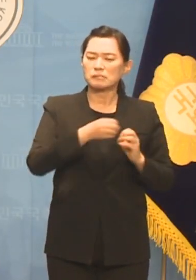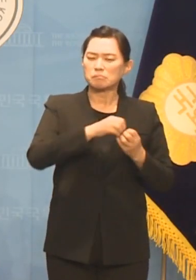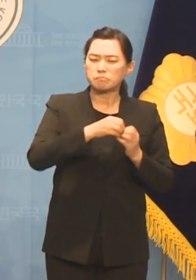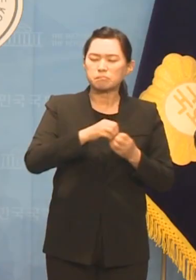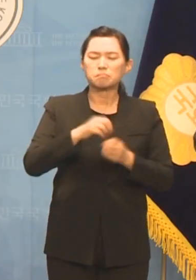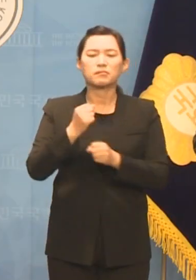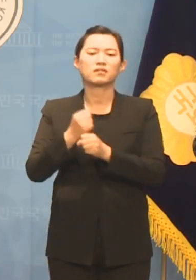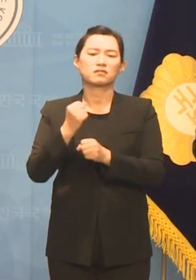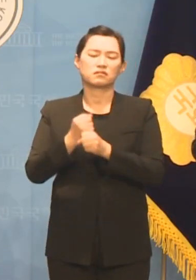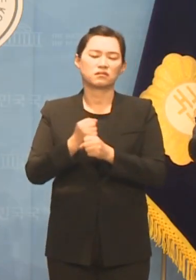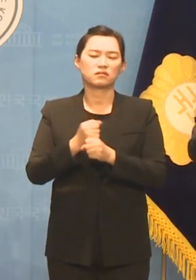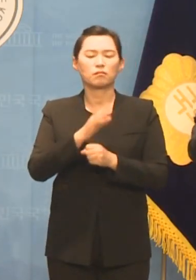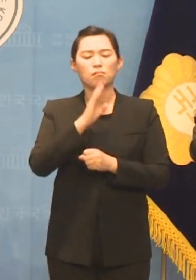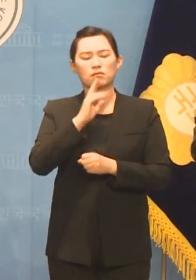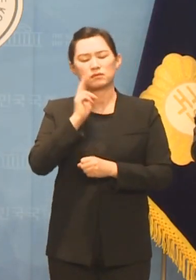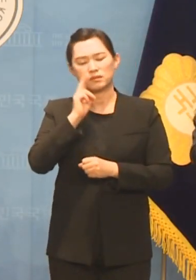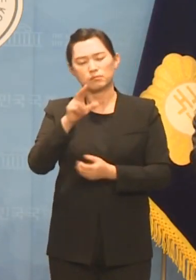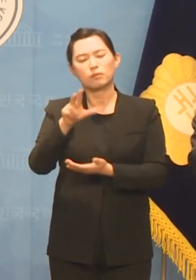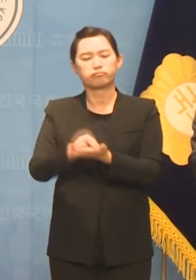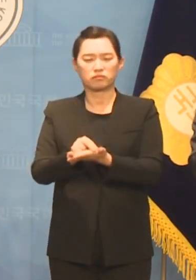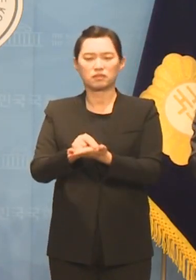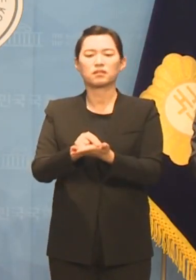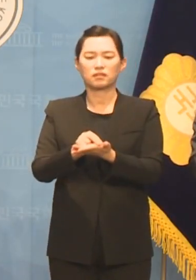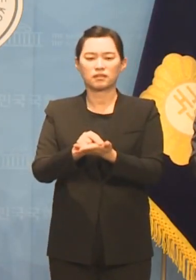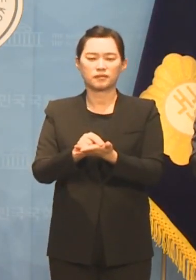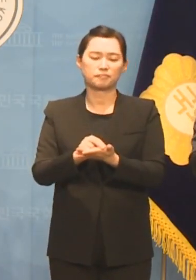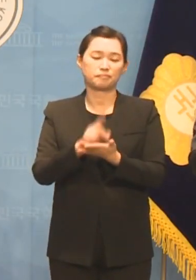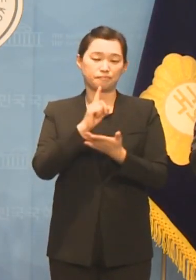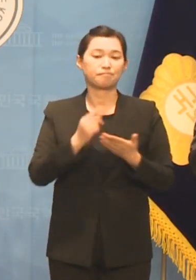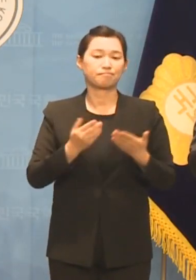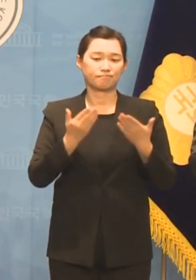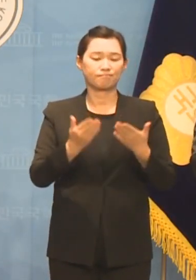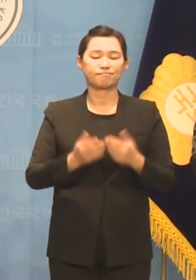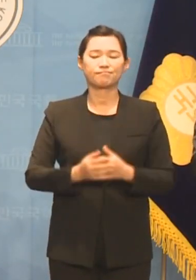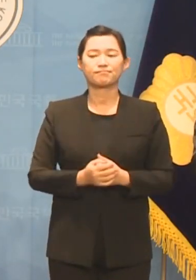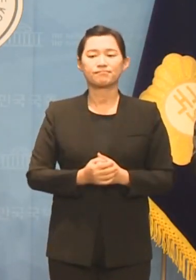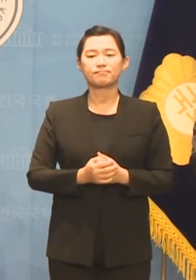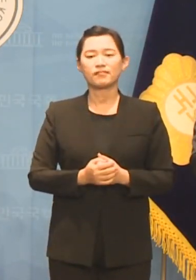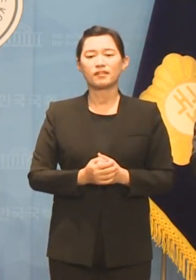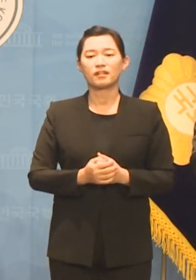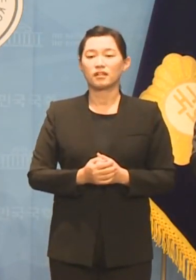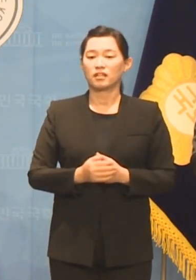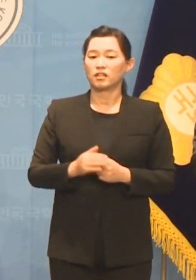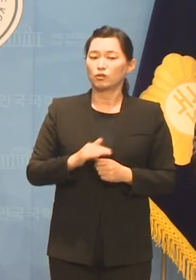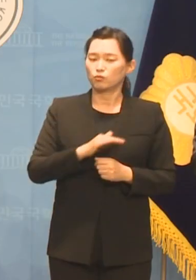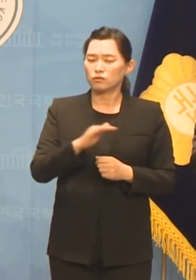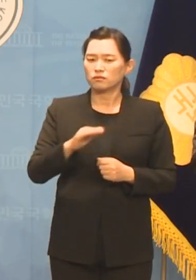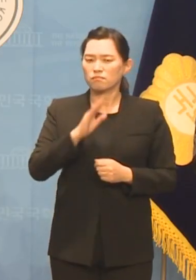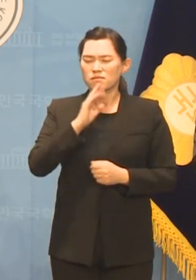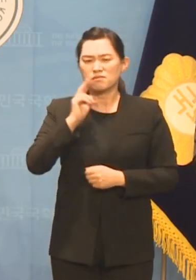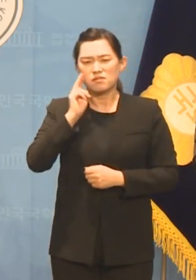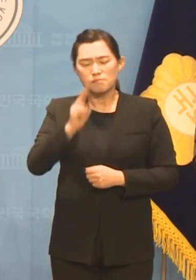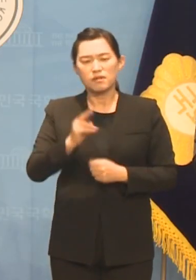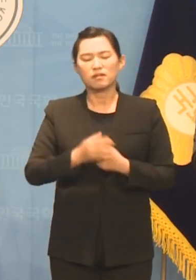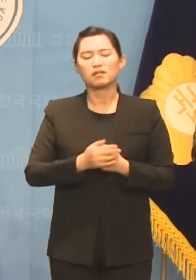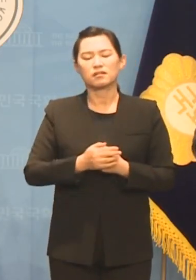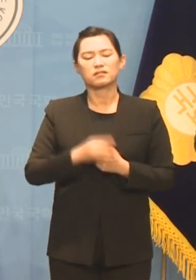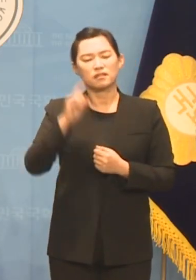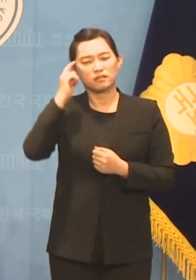조장하고 있는 심각한 상황임을 앞서 말씀드린 바와 같이 저희들은 심각하게 바라보고